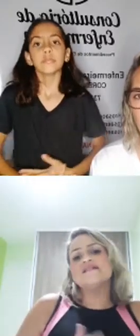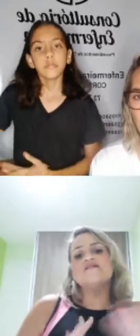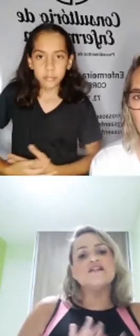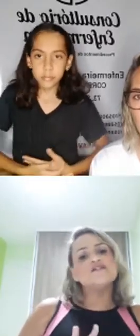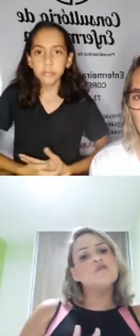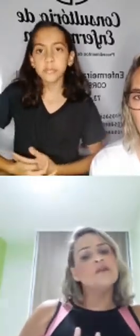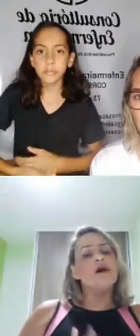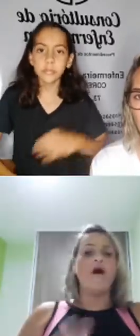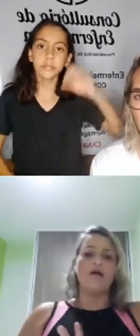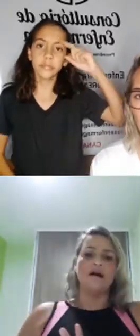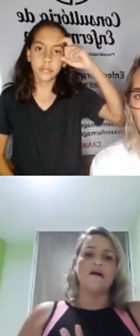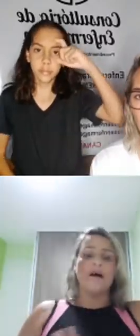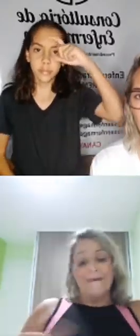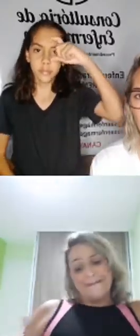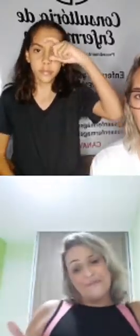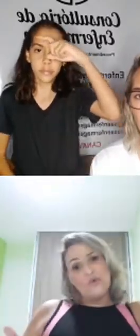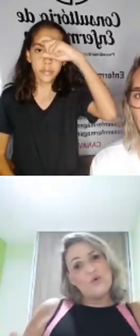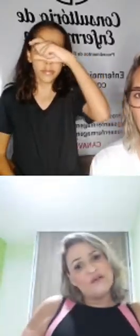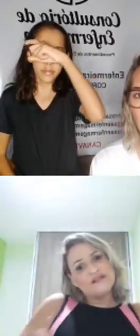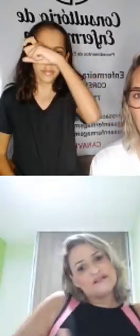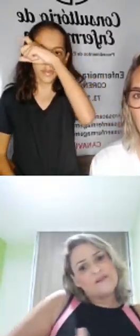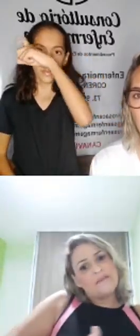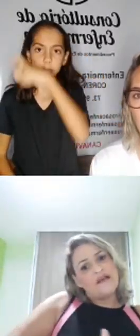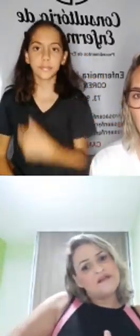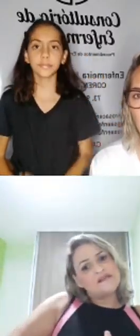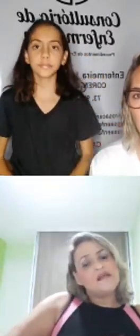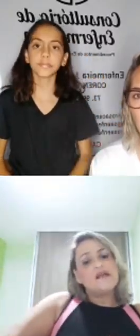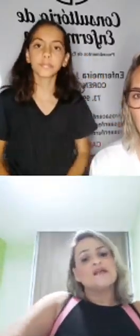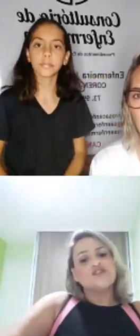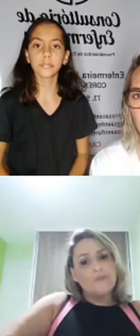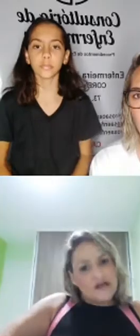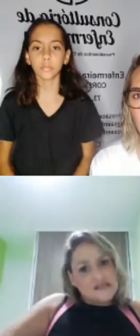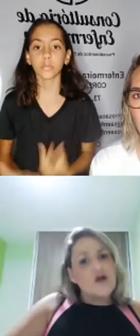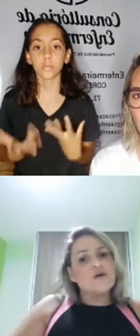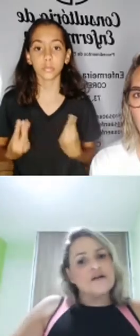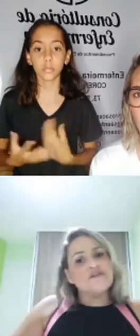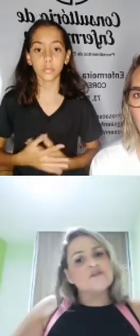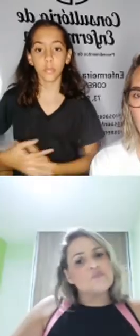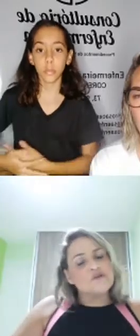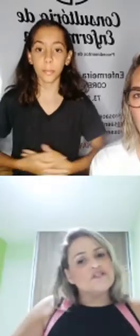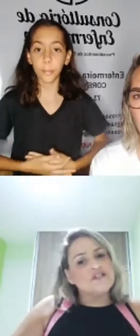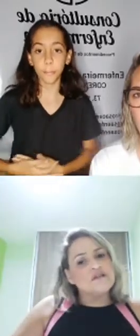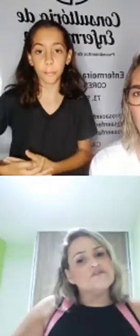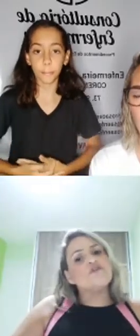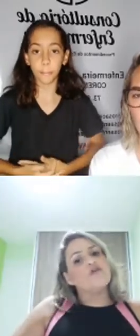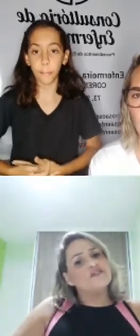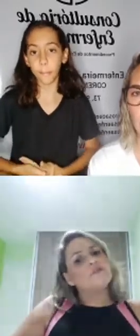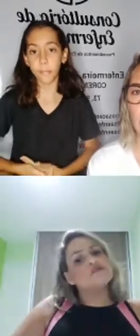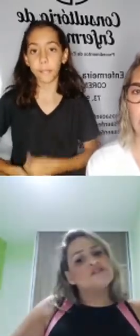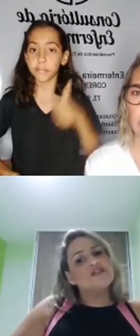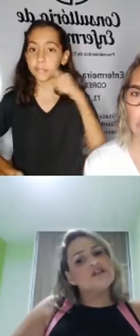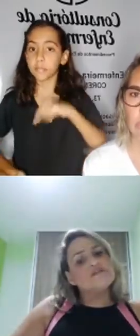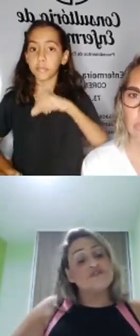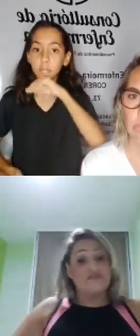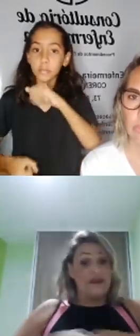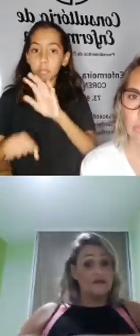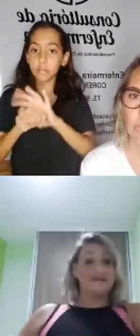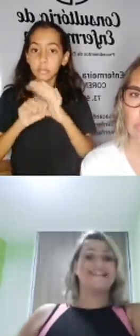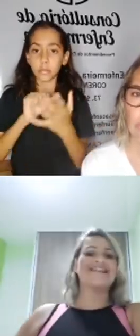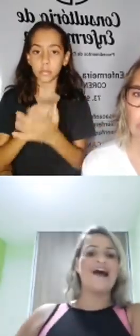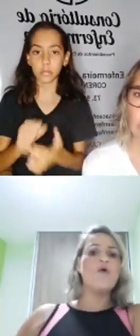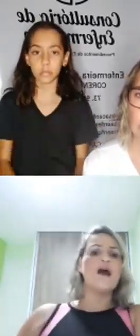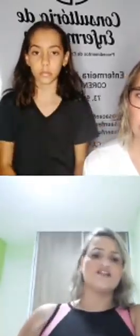daí que se vai descobrir, olha, muitos bebês de mães coronavírus positivo, de Covid positivo,